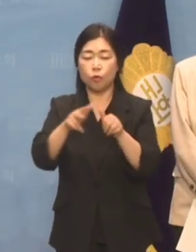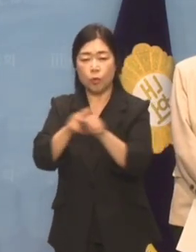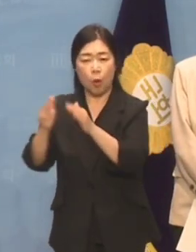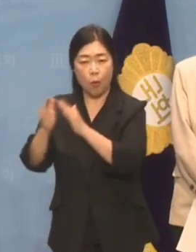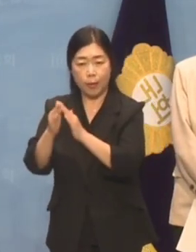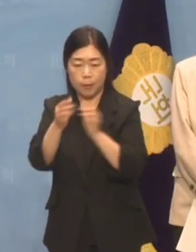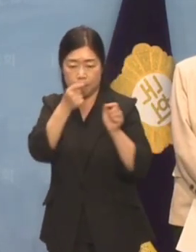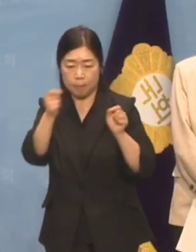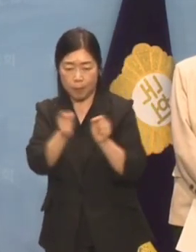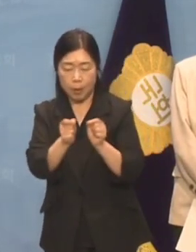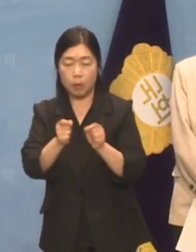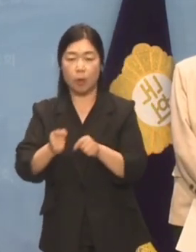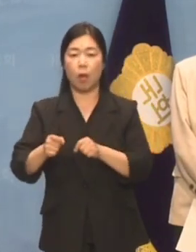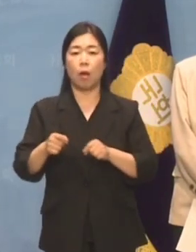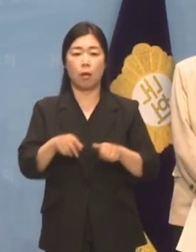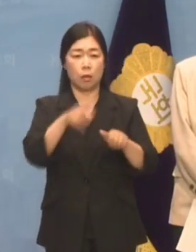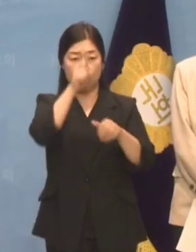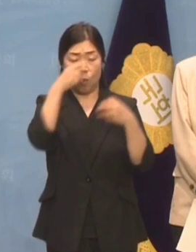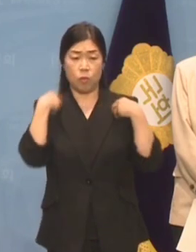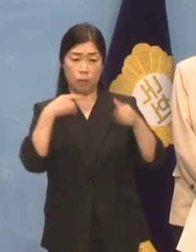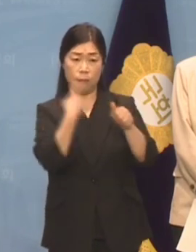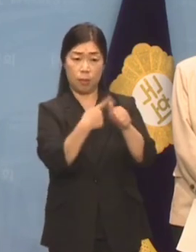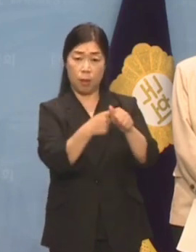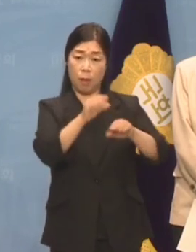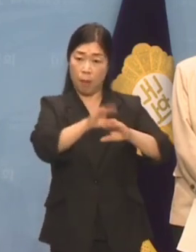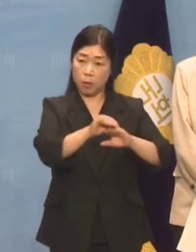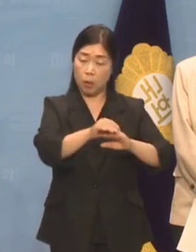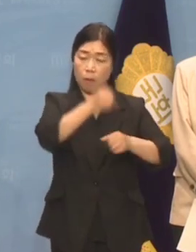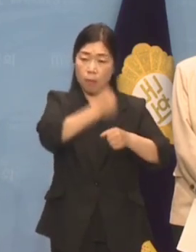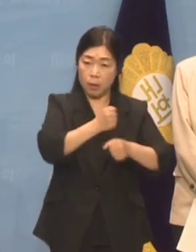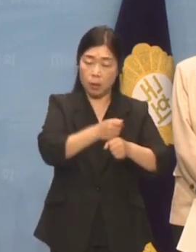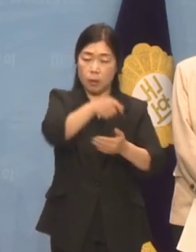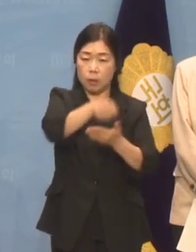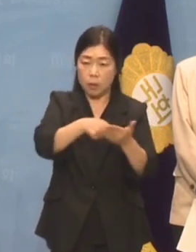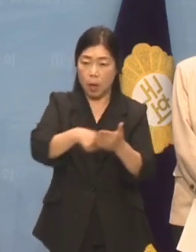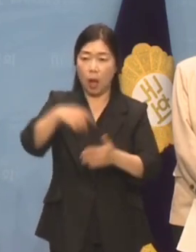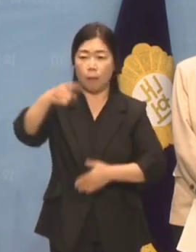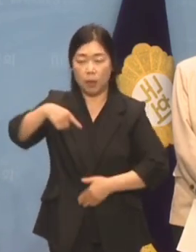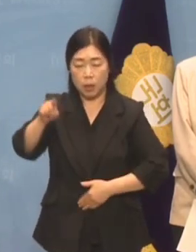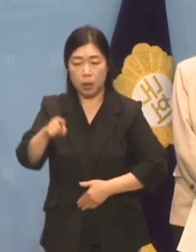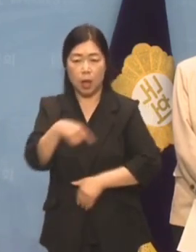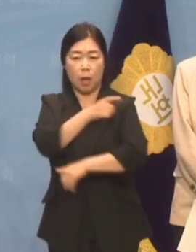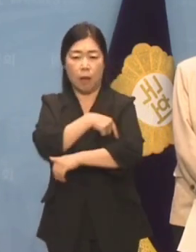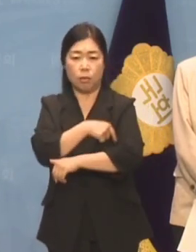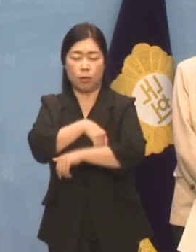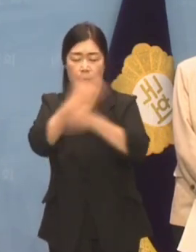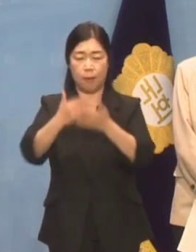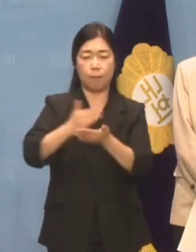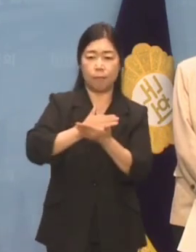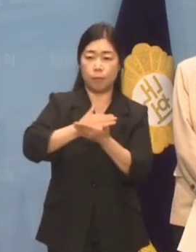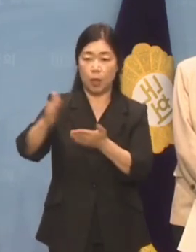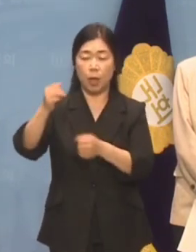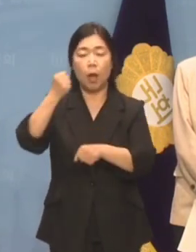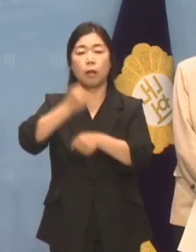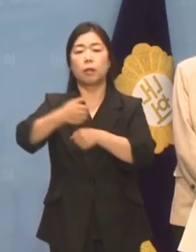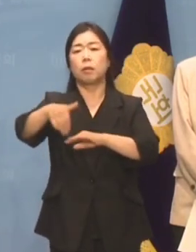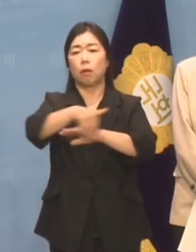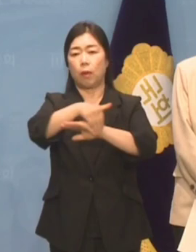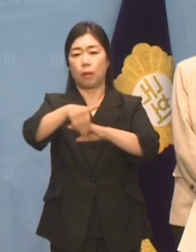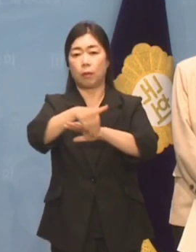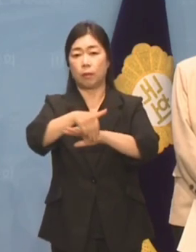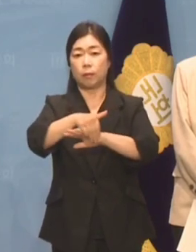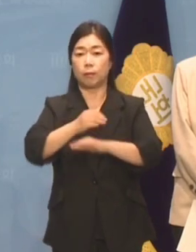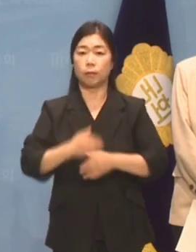밀착 관계를 유지해 정부를 비판하는 방송 제작 기자, PD, 간부진을 퇴출하겠다는